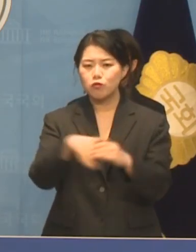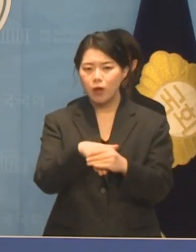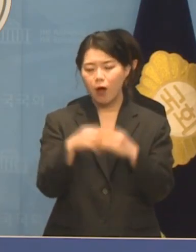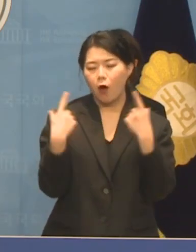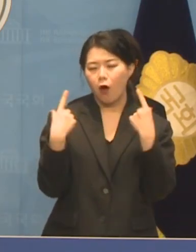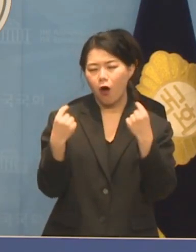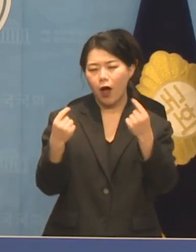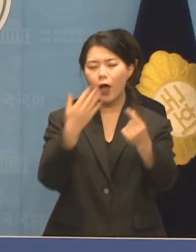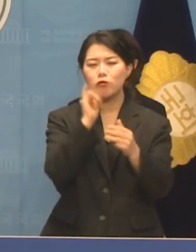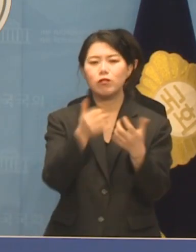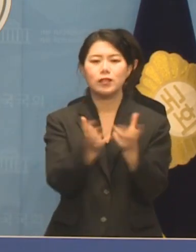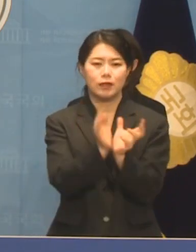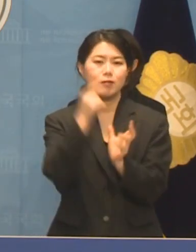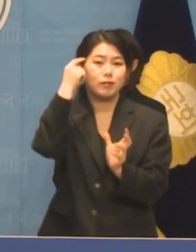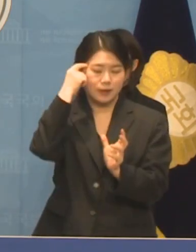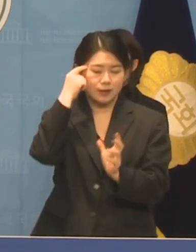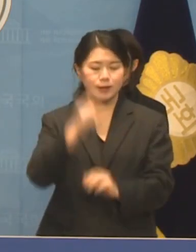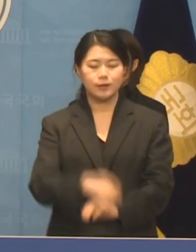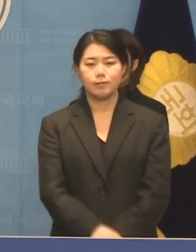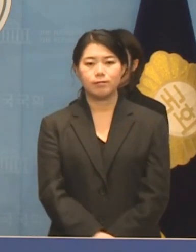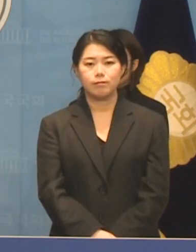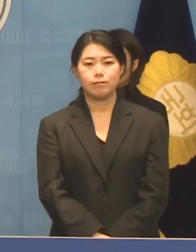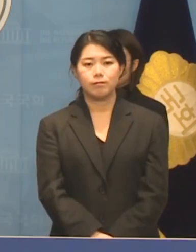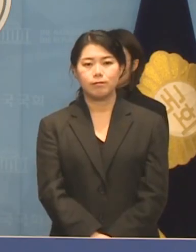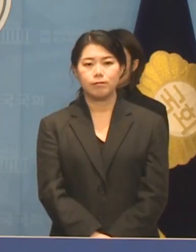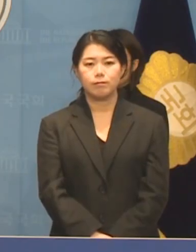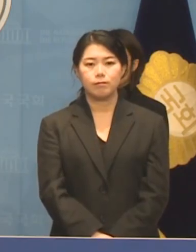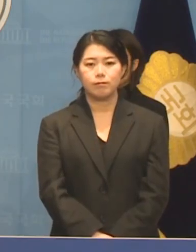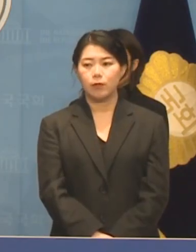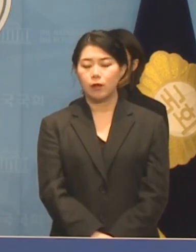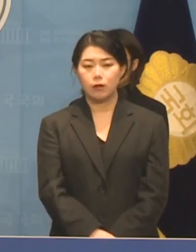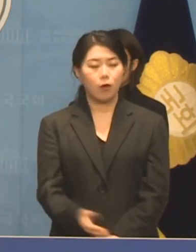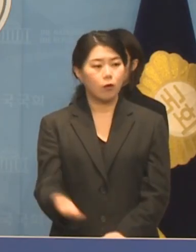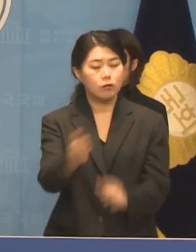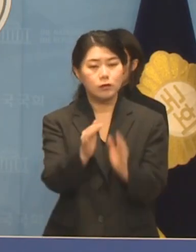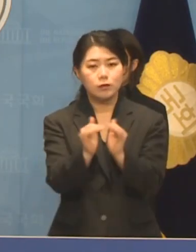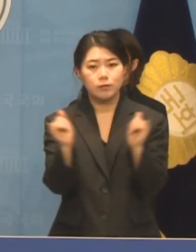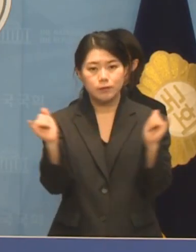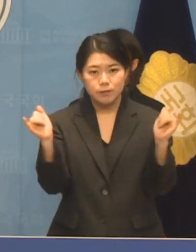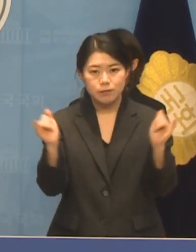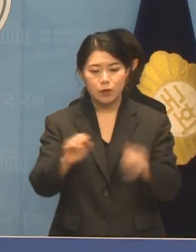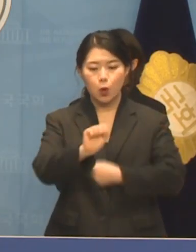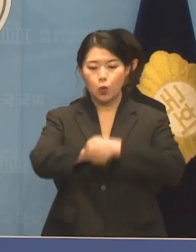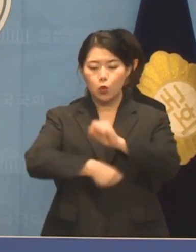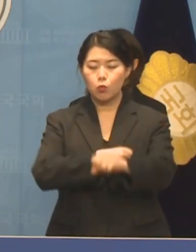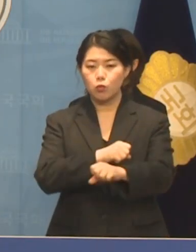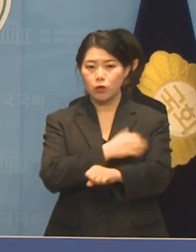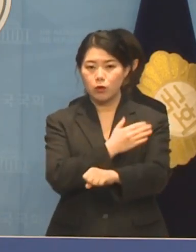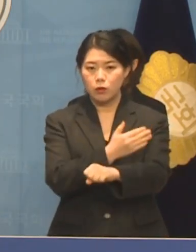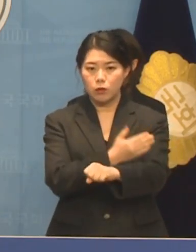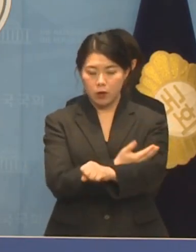거죠. 그런 면에서 본다면은 이 많은 시민들은 이 동물권 행동